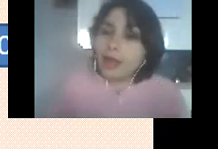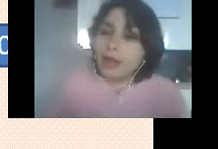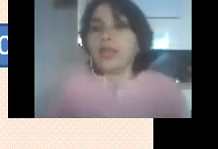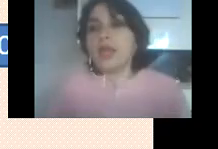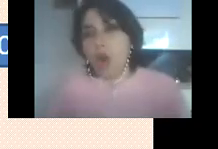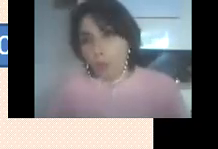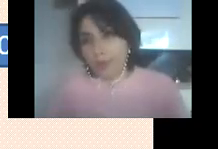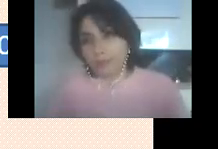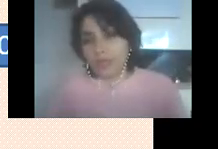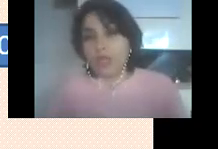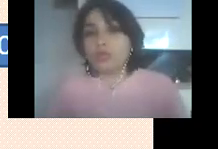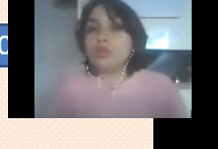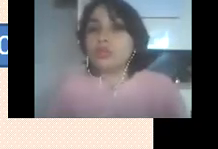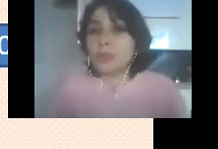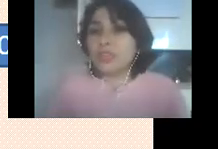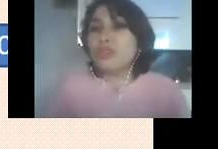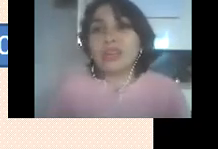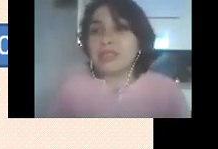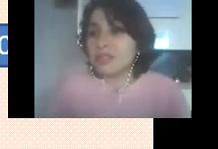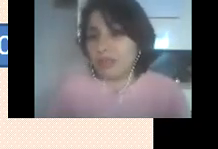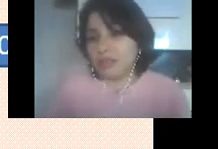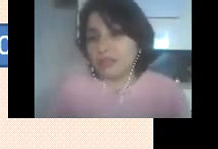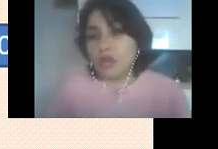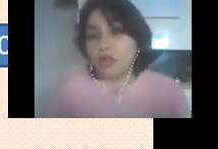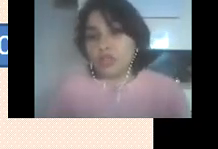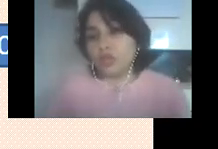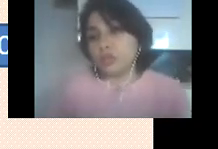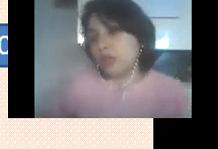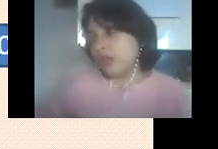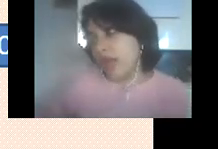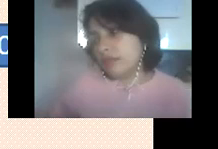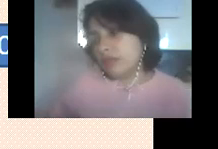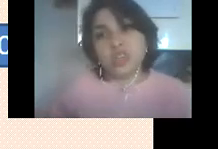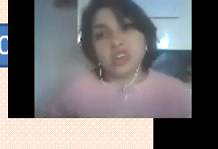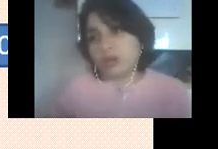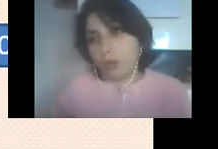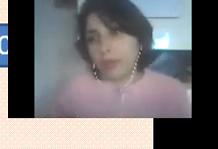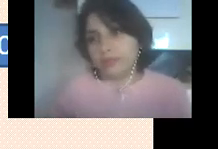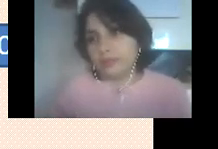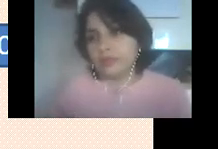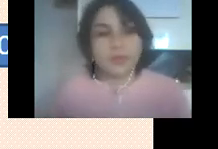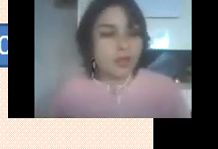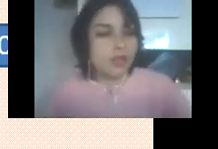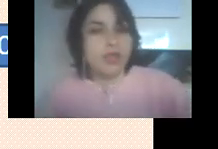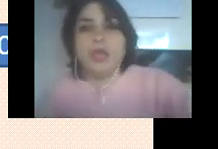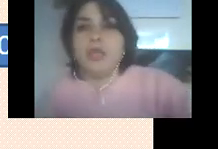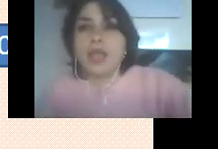madera y la goma. Todos esos objetos son resistentes. O sea, yo los puedo tirar y no se rompen.